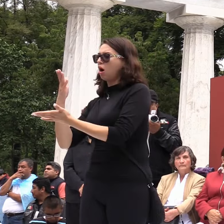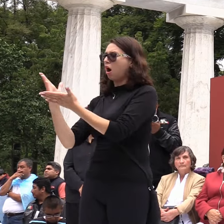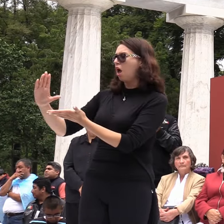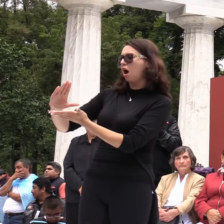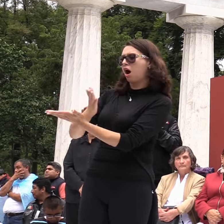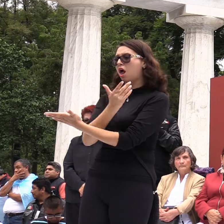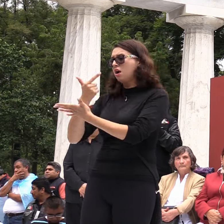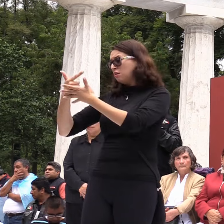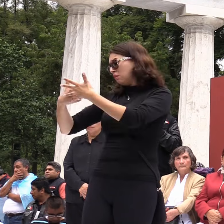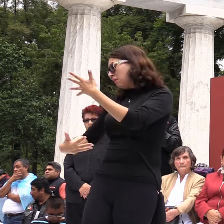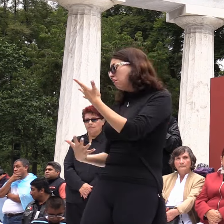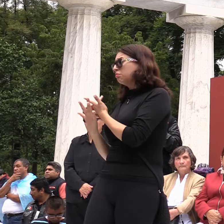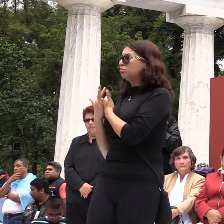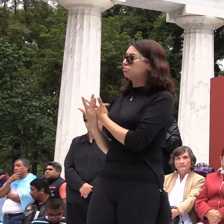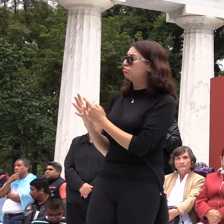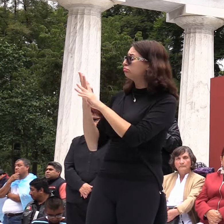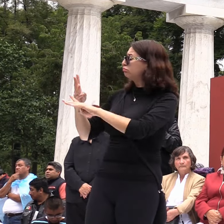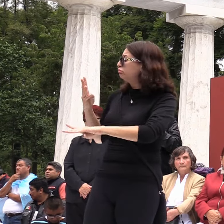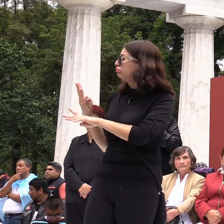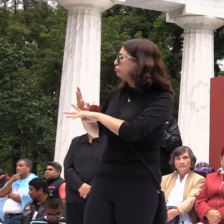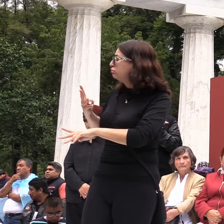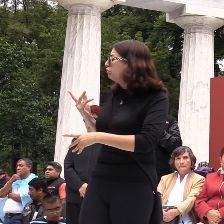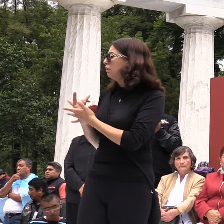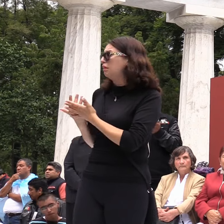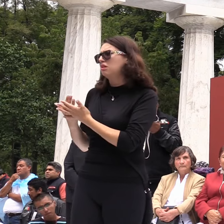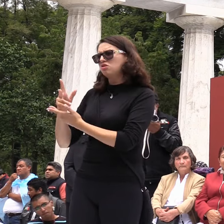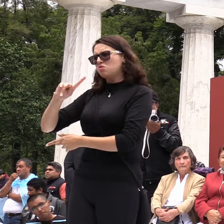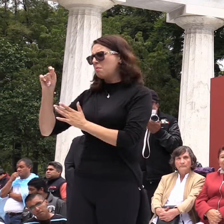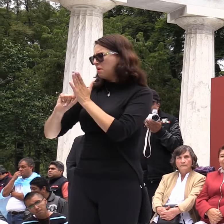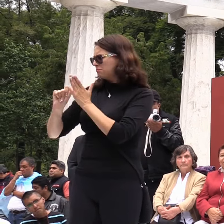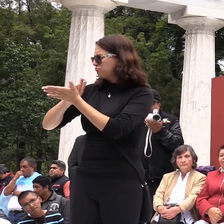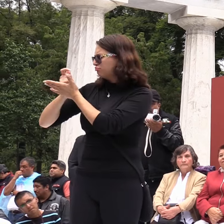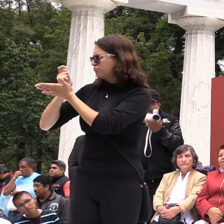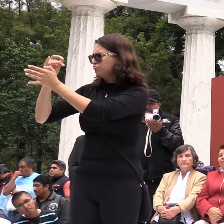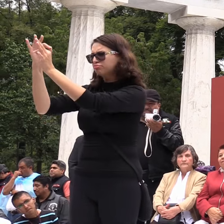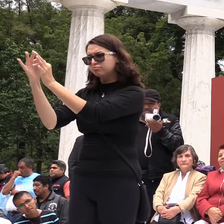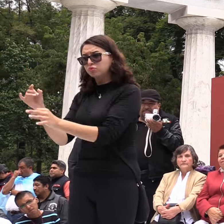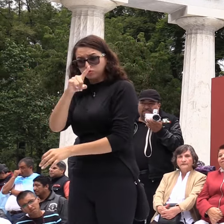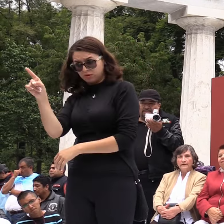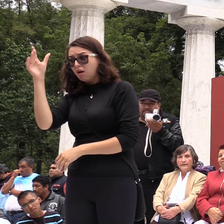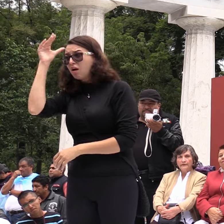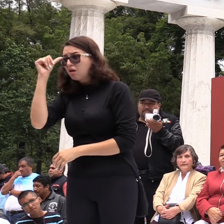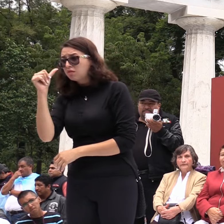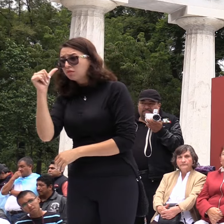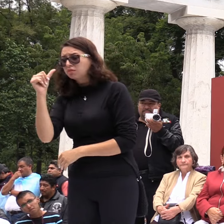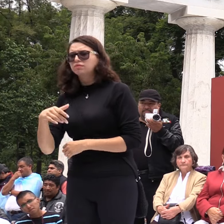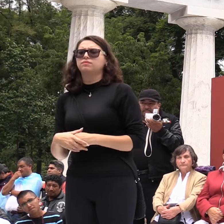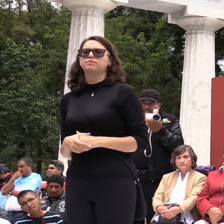y sin lista de espera, reciban mensualmente su pensión alimentaria?